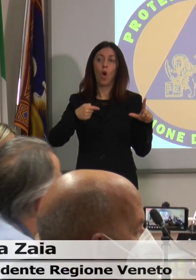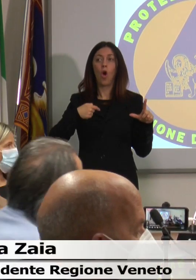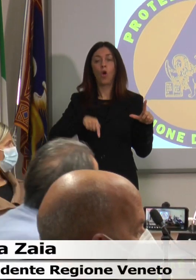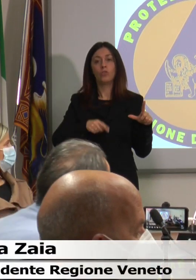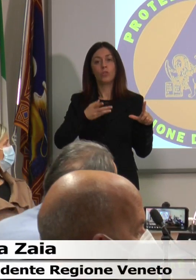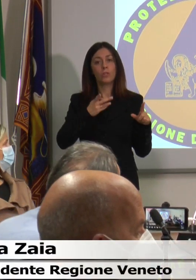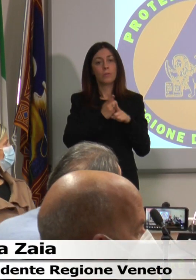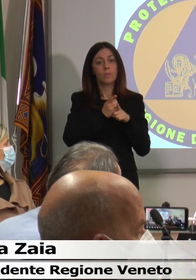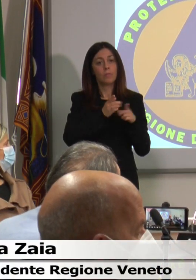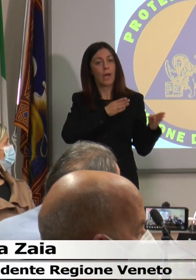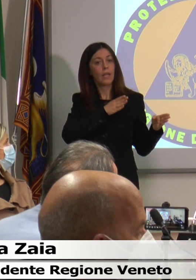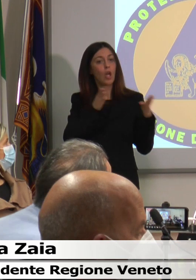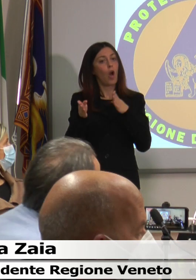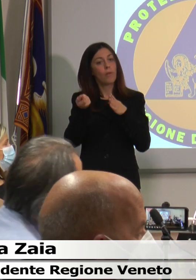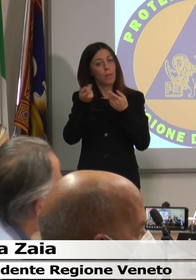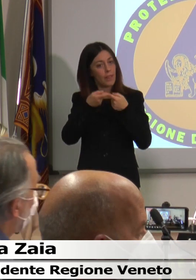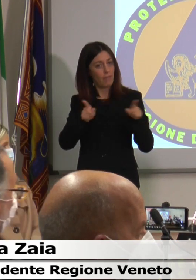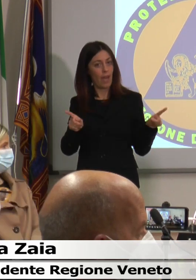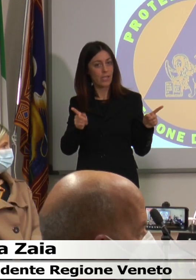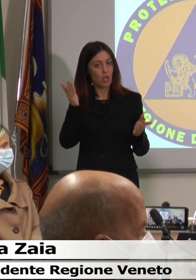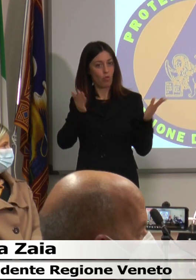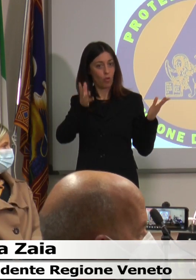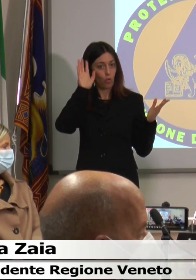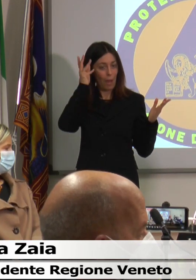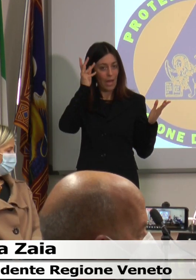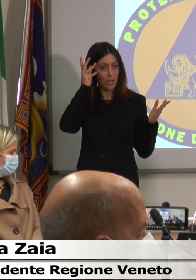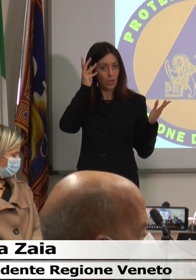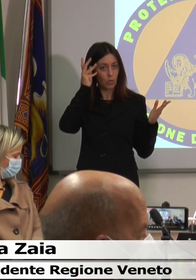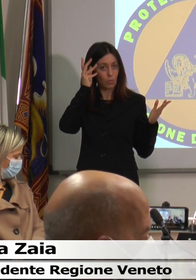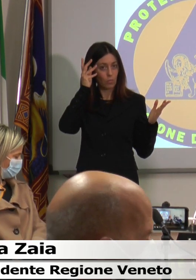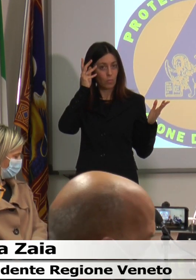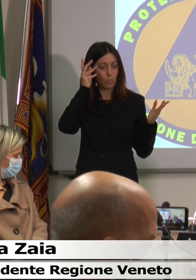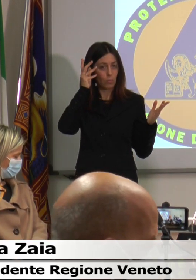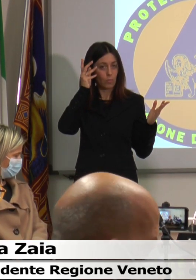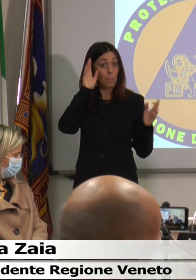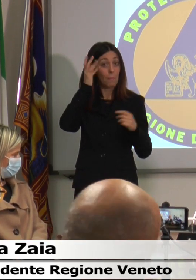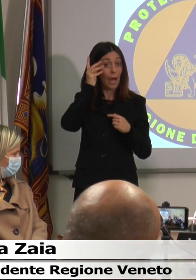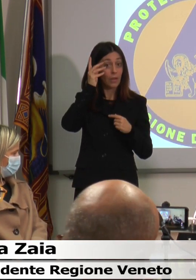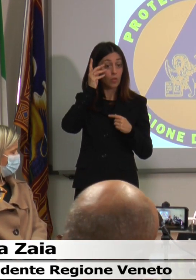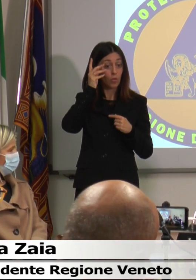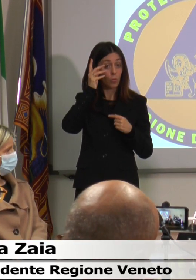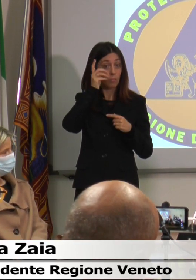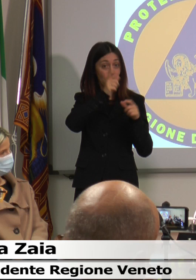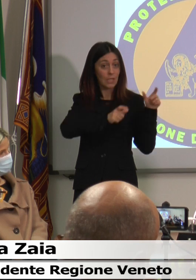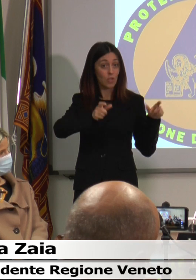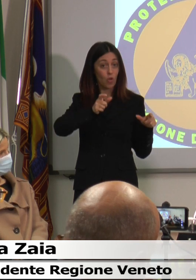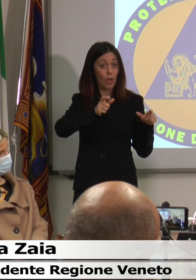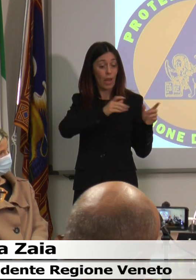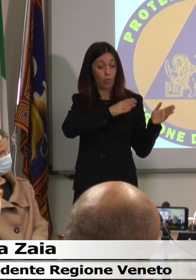diverso, perché non c'è più quella proporzione tra ricoveri e terapie intensive. A marzo 1 su 3 finiva in terapia